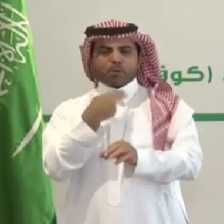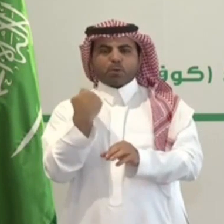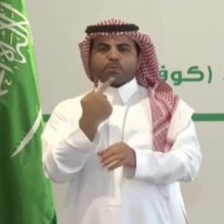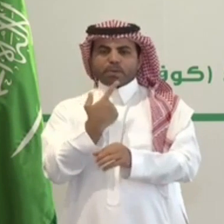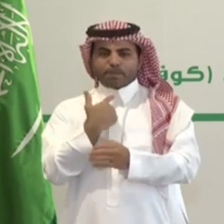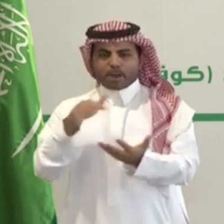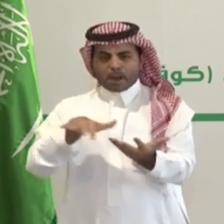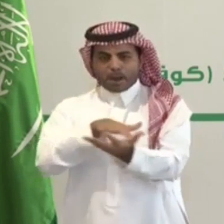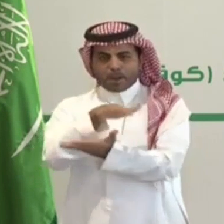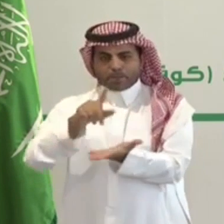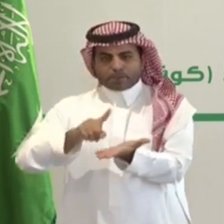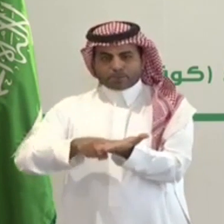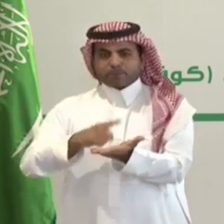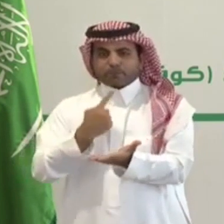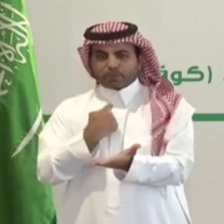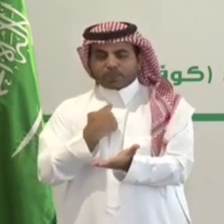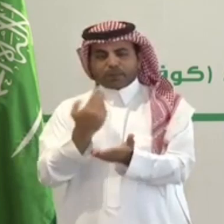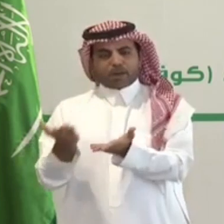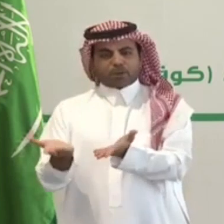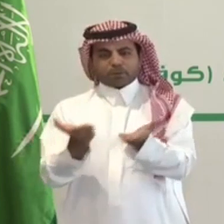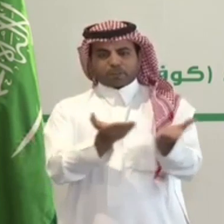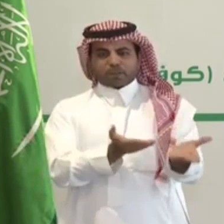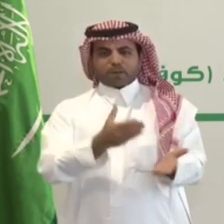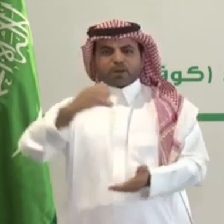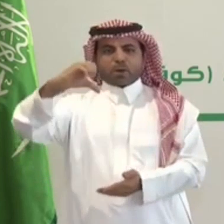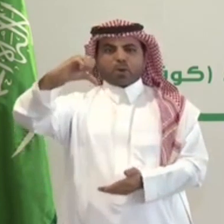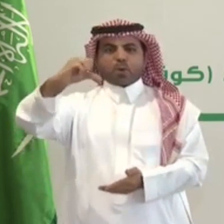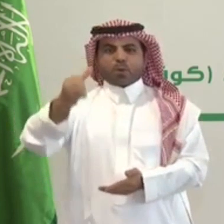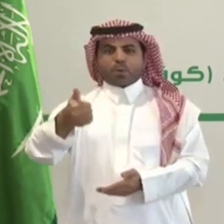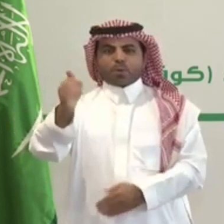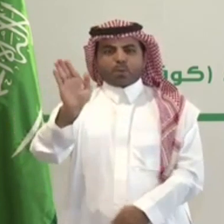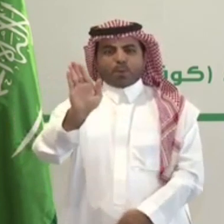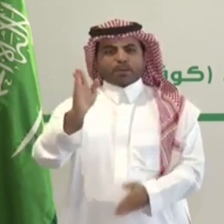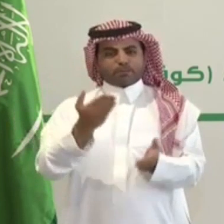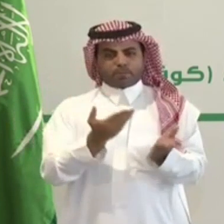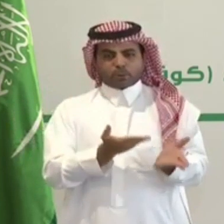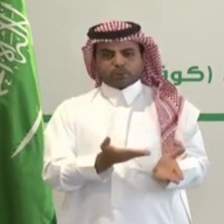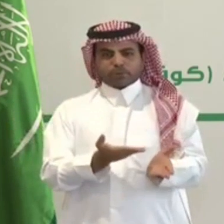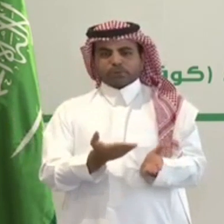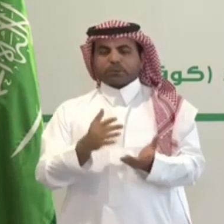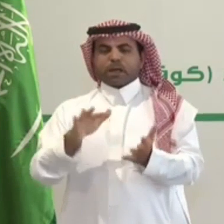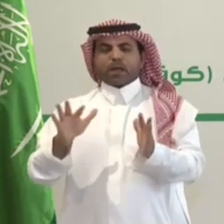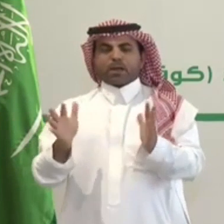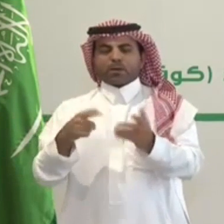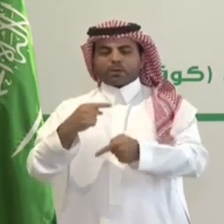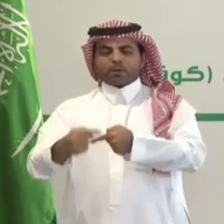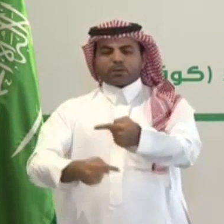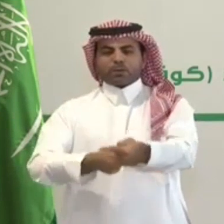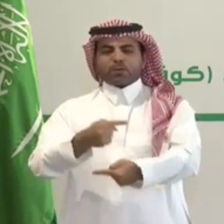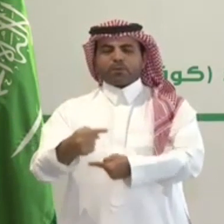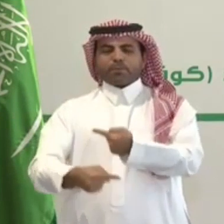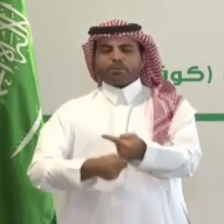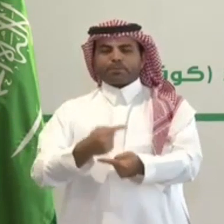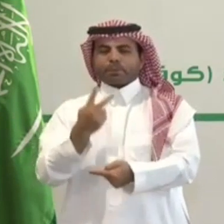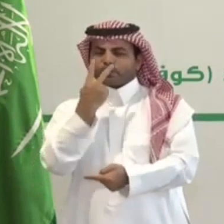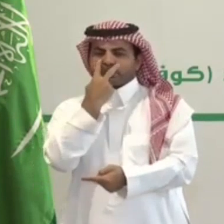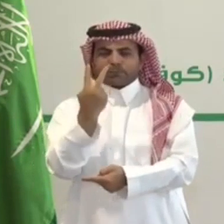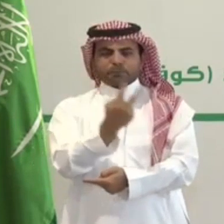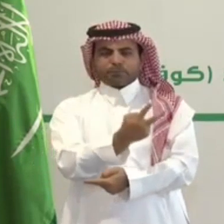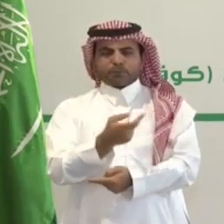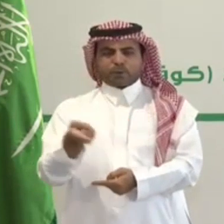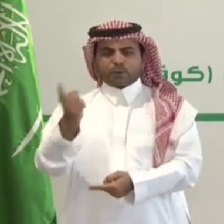الاجتماعي، لدينا وكالة الأنباء السعودية واس الأنباء، جميع البيانات يوميا فيها على هذا المنبر